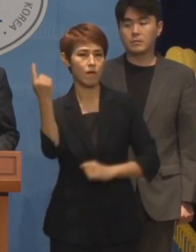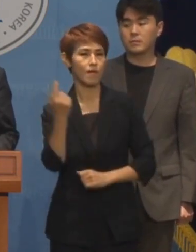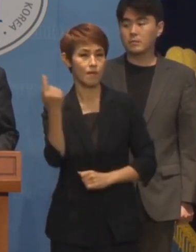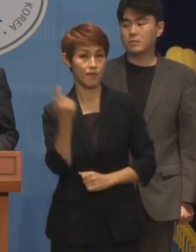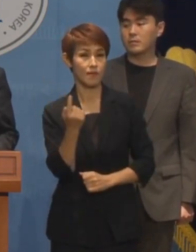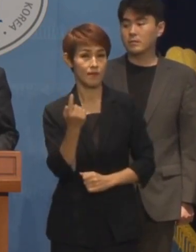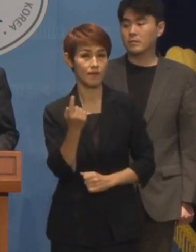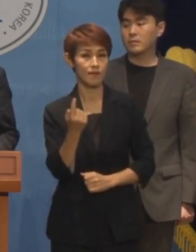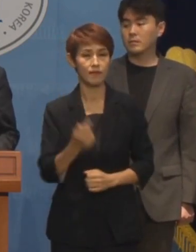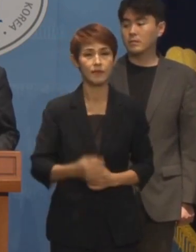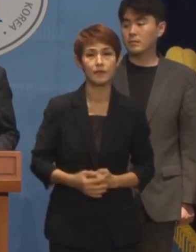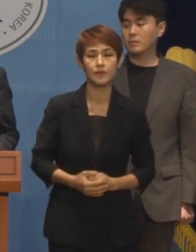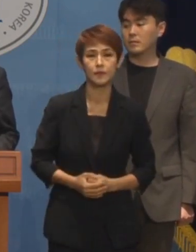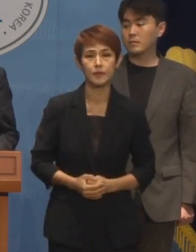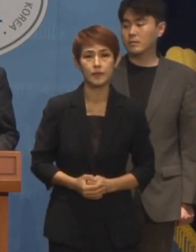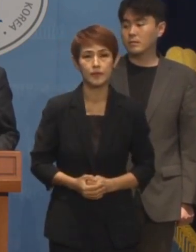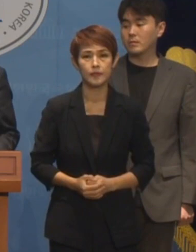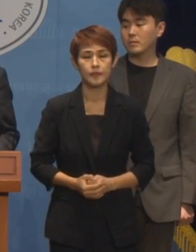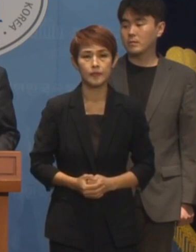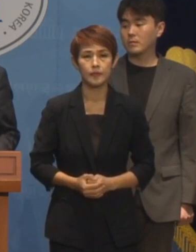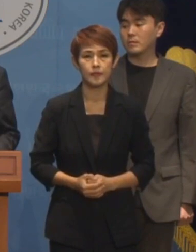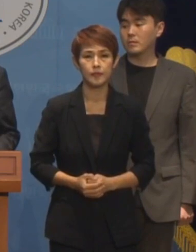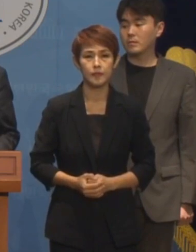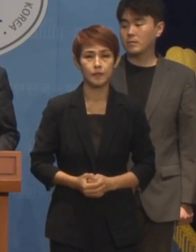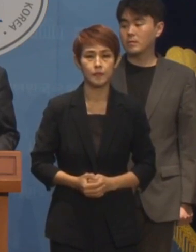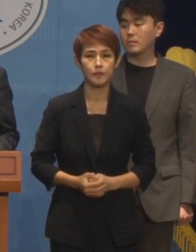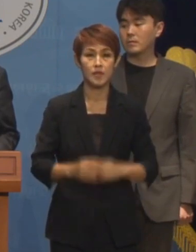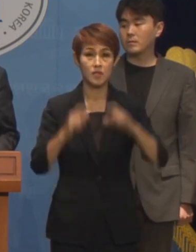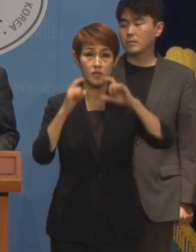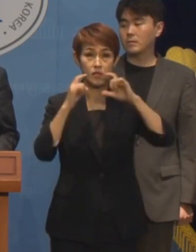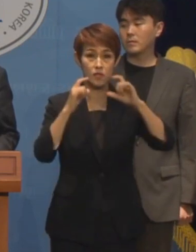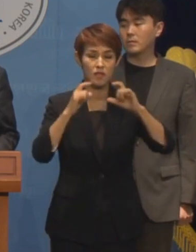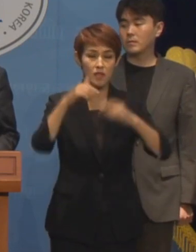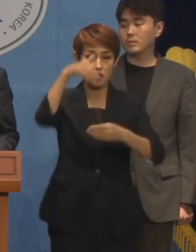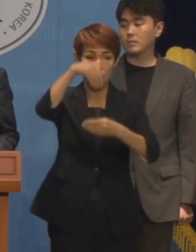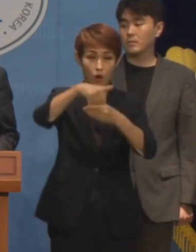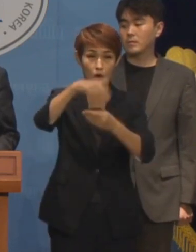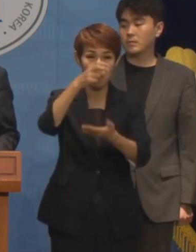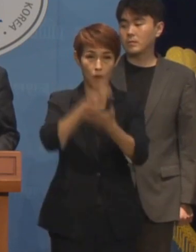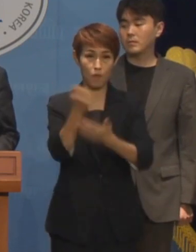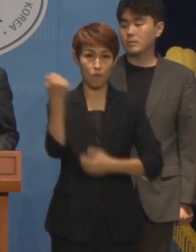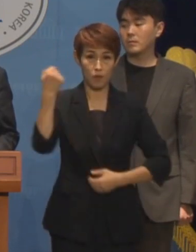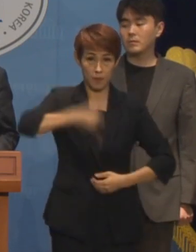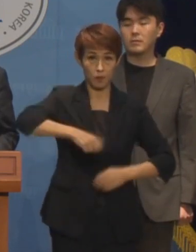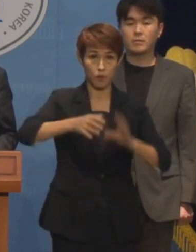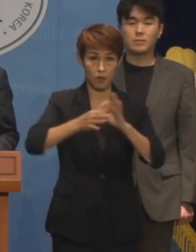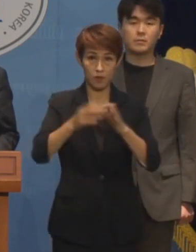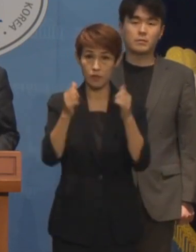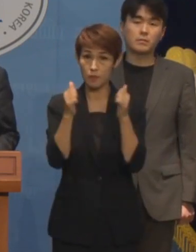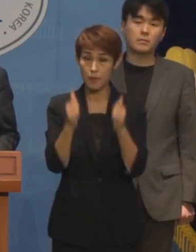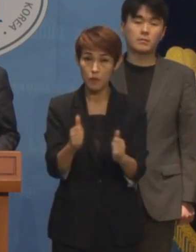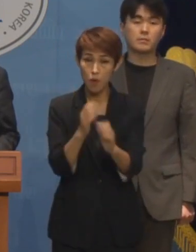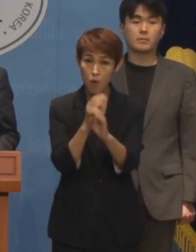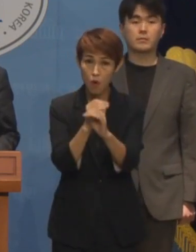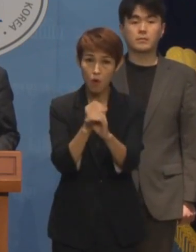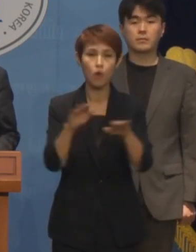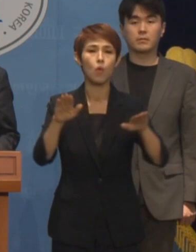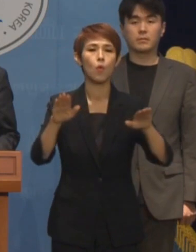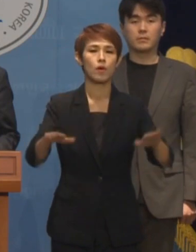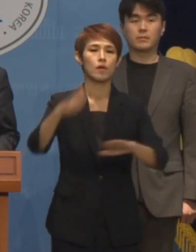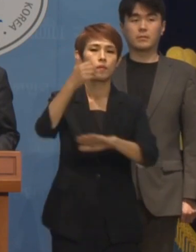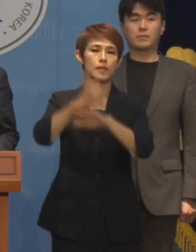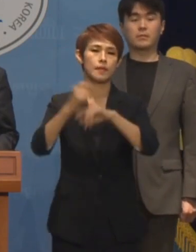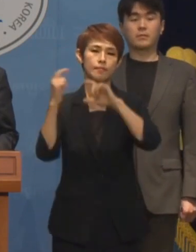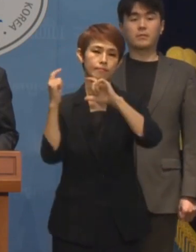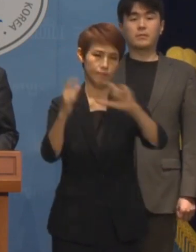있습니다. 제일 먼저 선거법 위반 사건과 관련된 재판이 오늘 결심